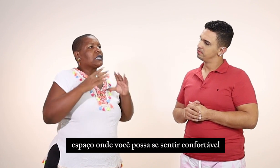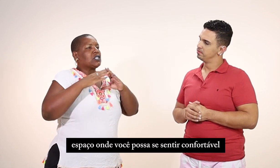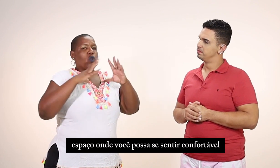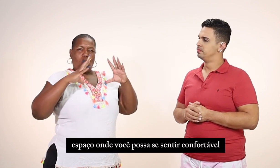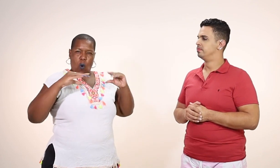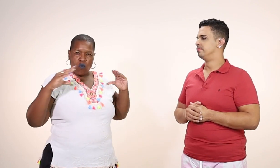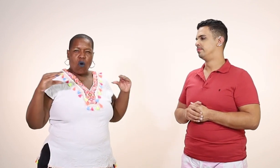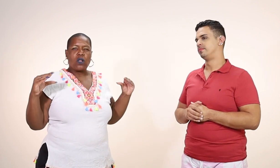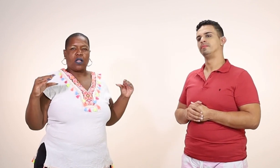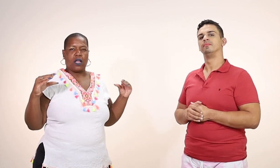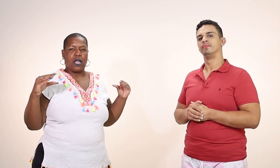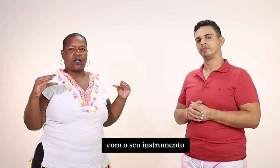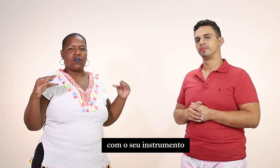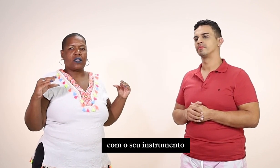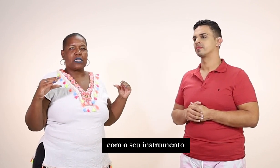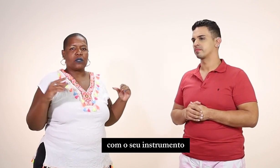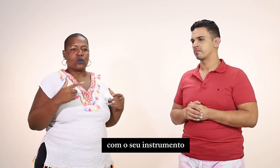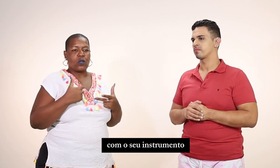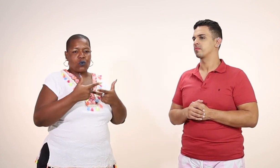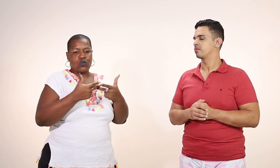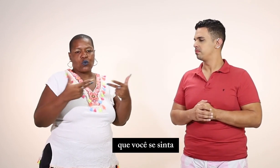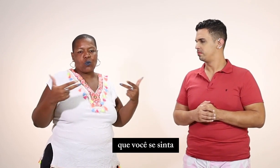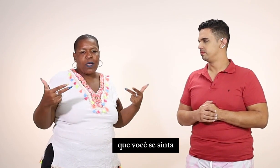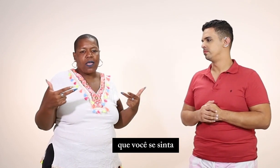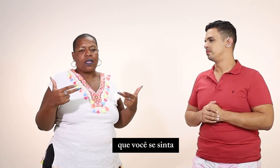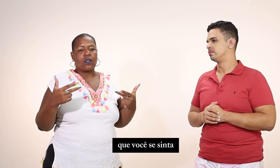confortável com o seu instrumento, que você se sinta